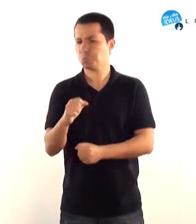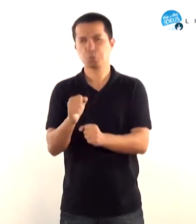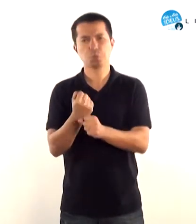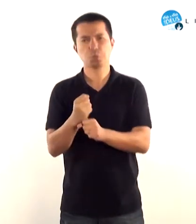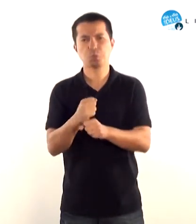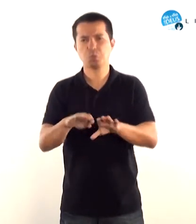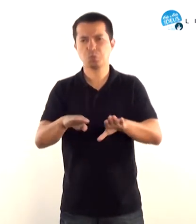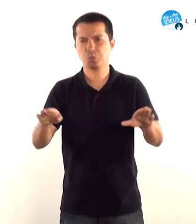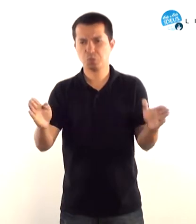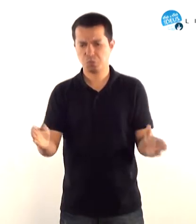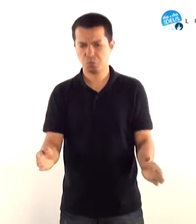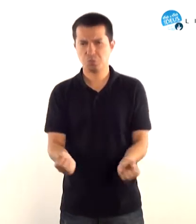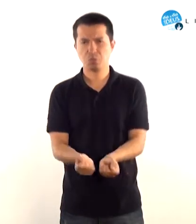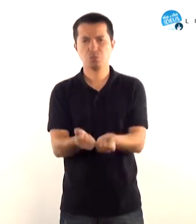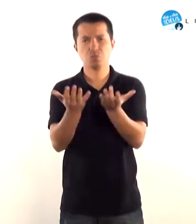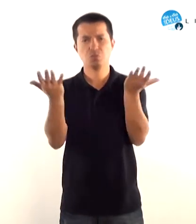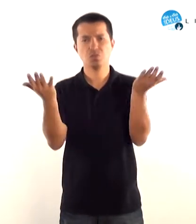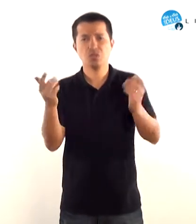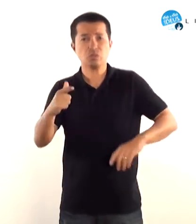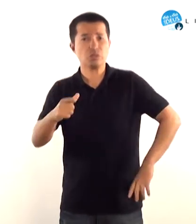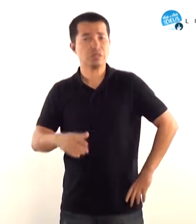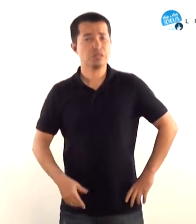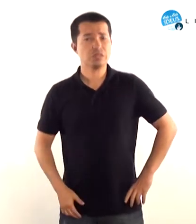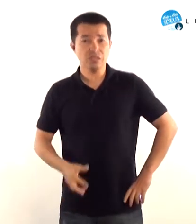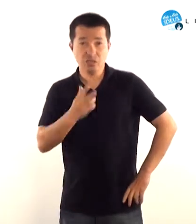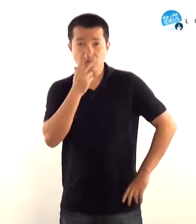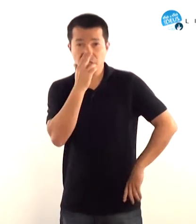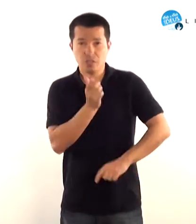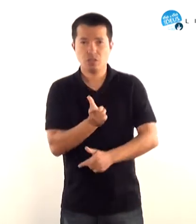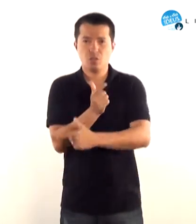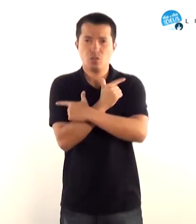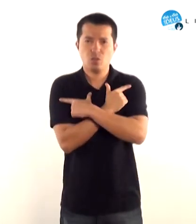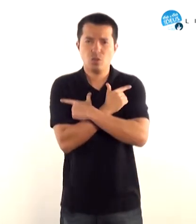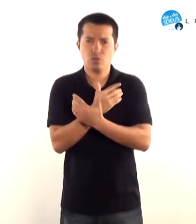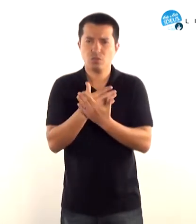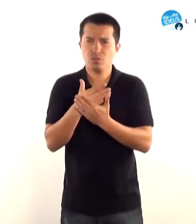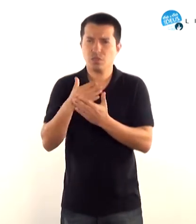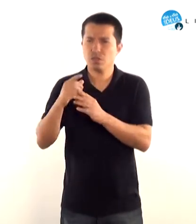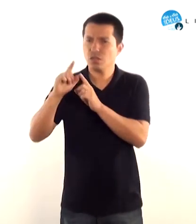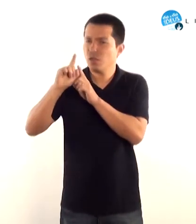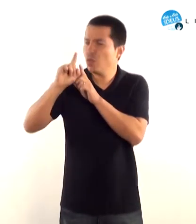progressivo afastamento de Deus na vida de Ló.